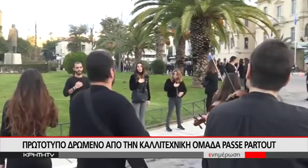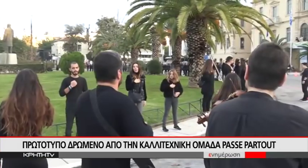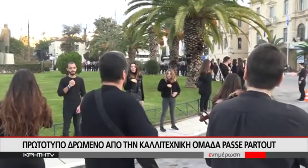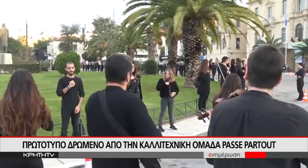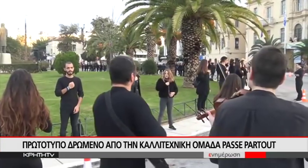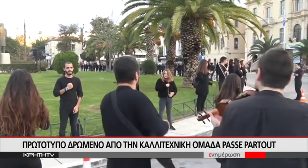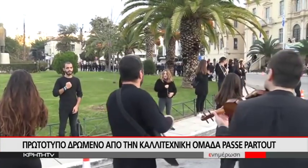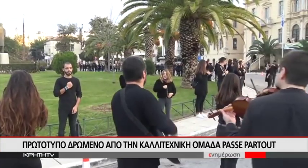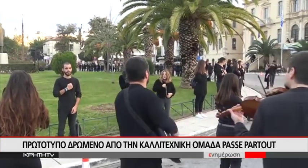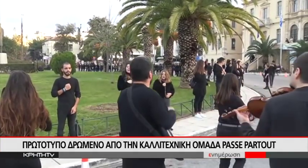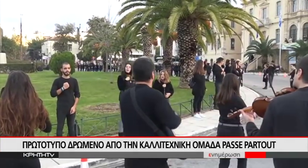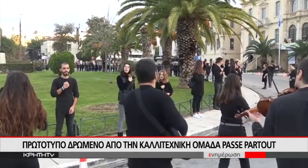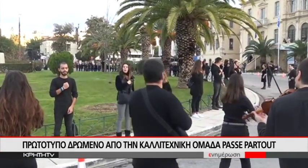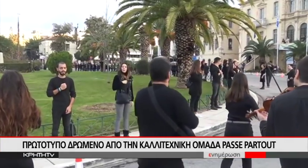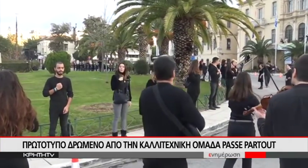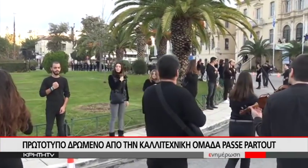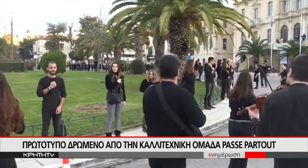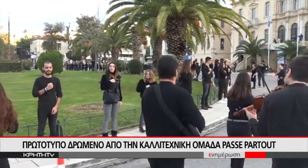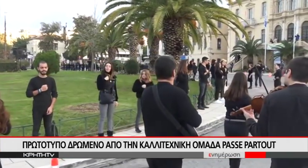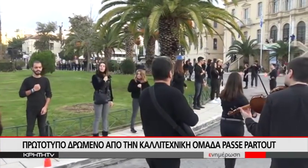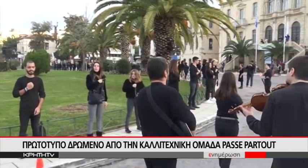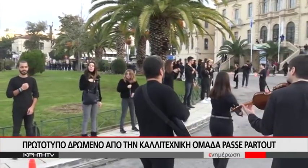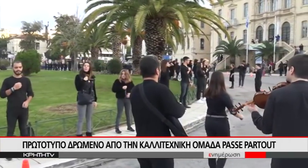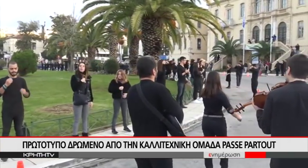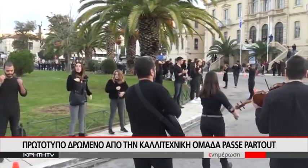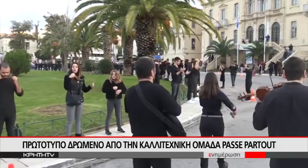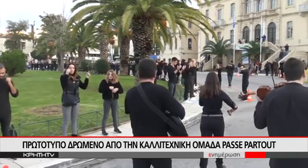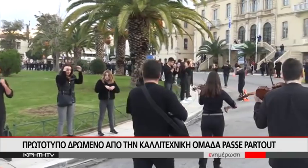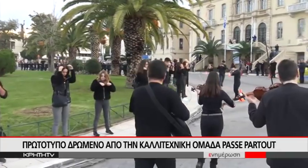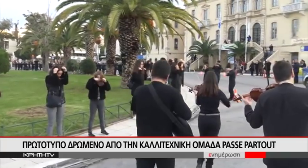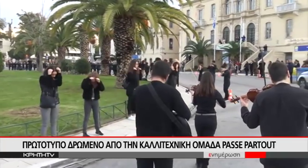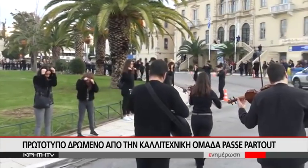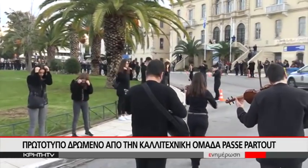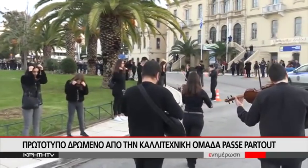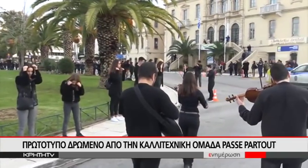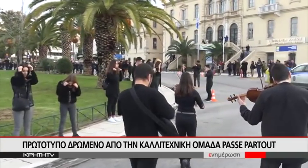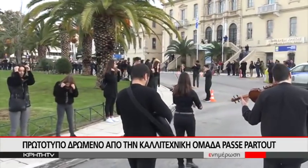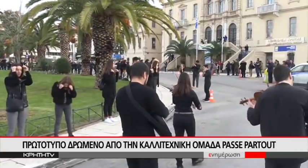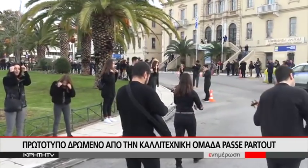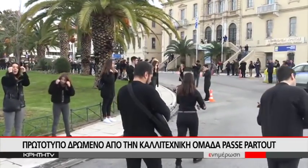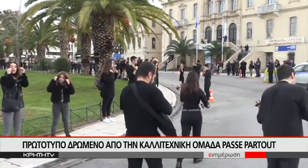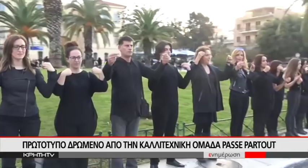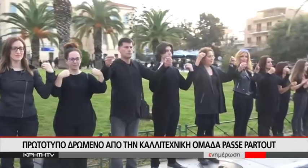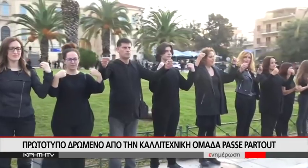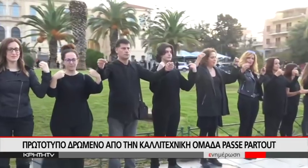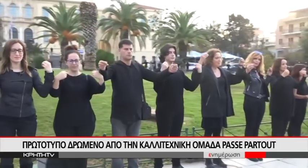Η ερμηνεία του αγαπημένου τραγουδιού του Μίνο Αμάτσα στην νοηματική γλώσσα από κόσμο που ανταποκρίθηκε στο κάλεσμα των μελών της καλλιτεχνικής ομάδας